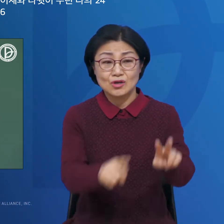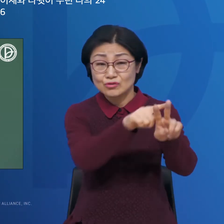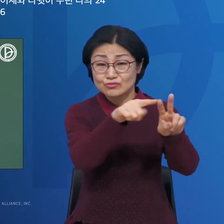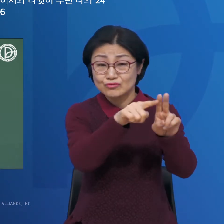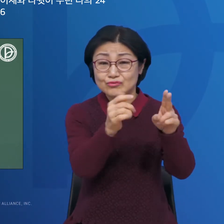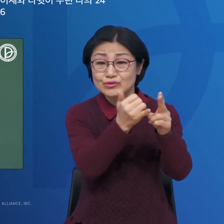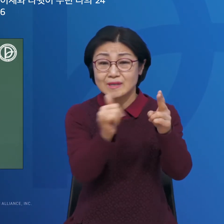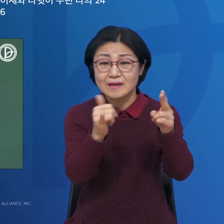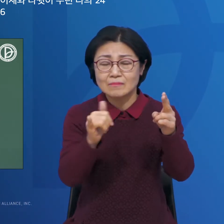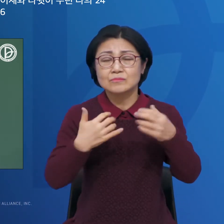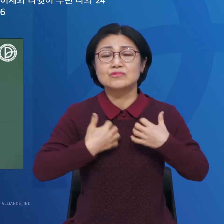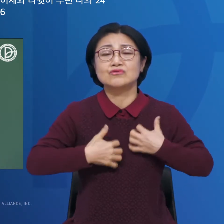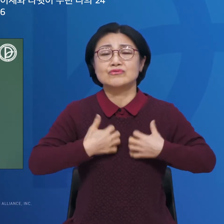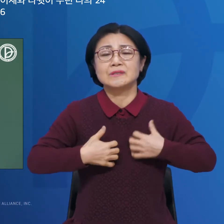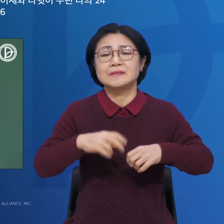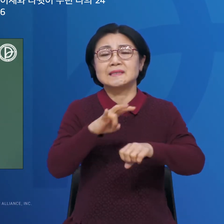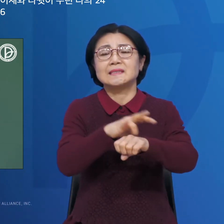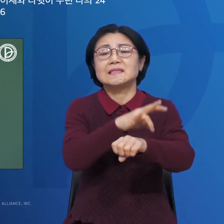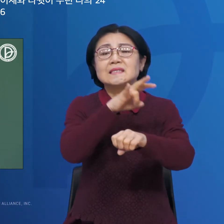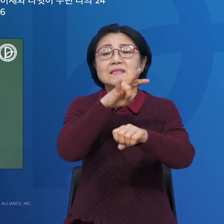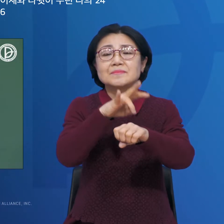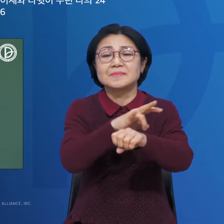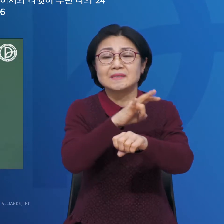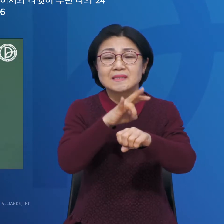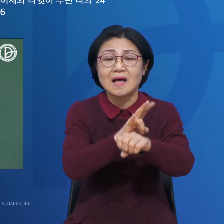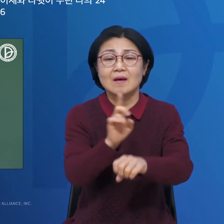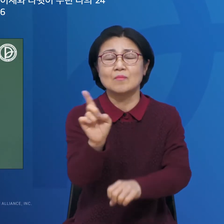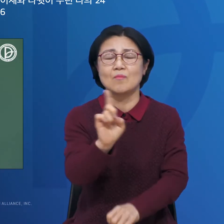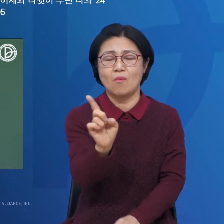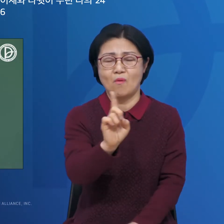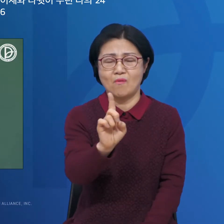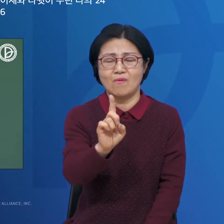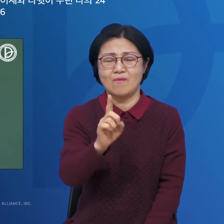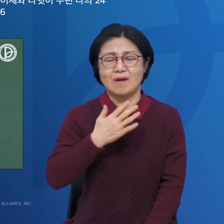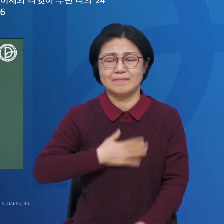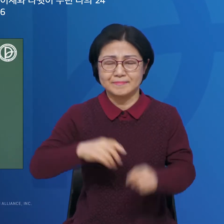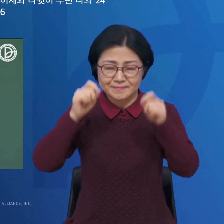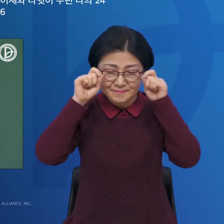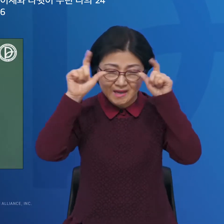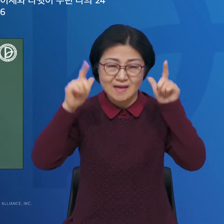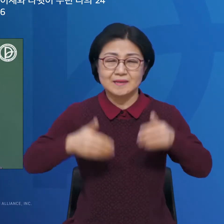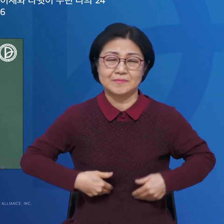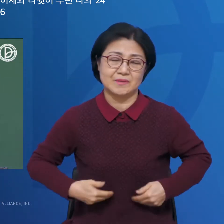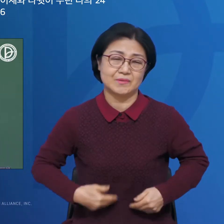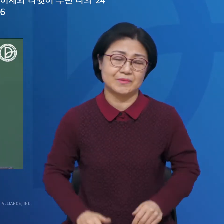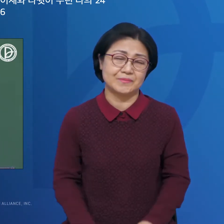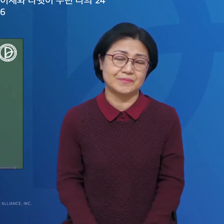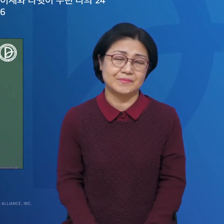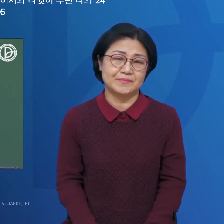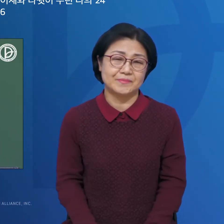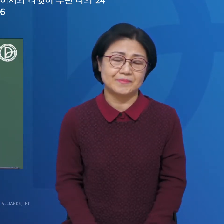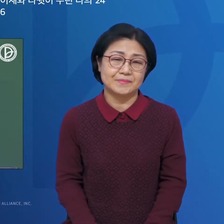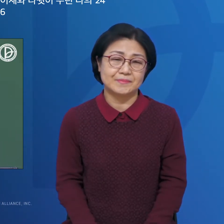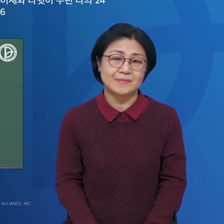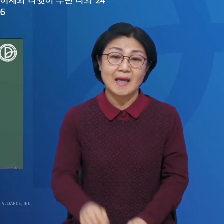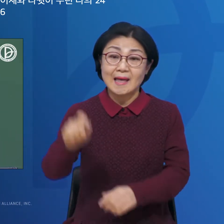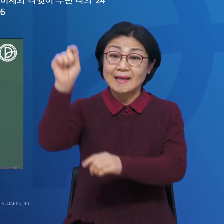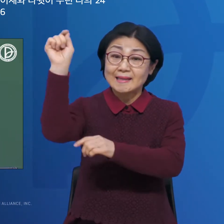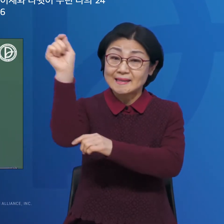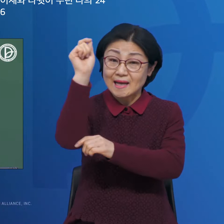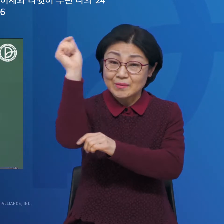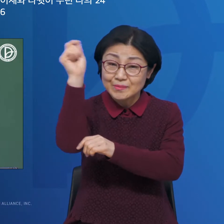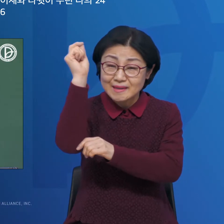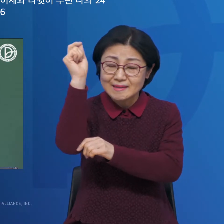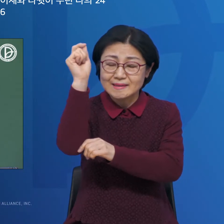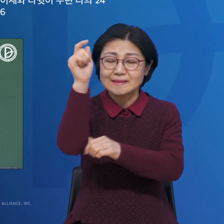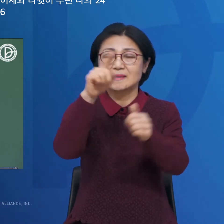중요합니다. But what's important is what is the 24 hours that they enjoyed? 그러니 다윗은 이새도 그렇고요. 이걸 누린 거예요. So for